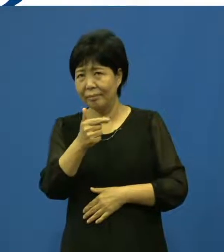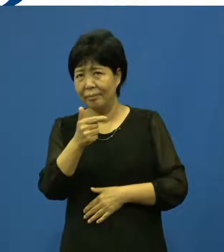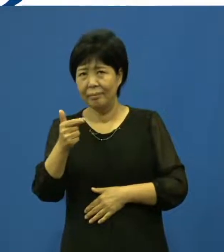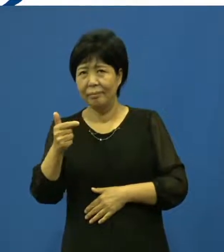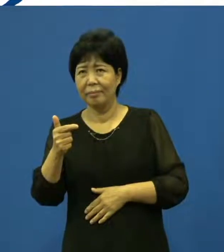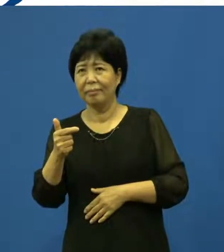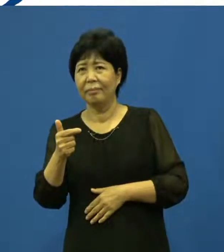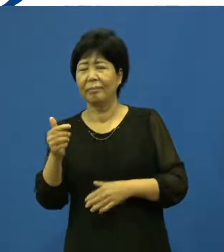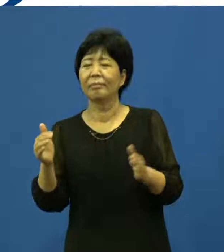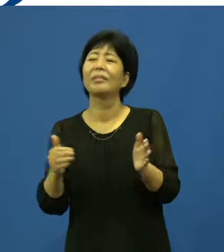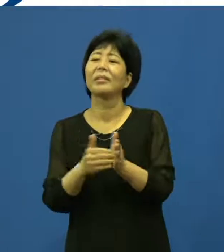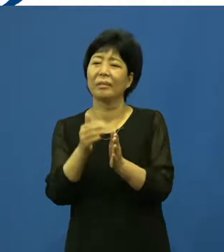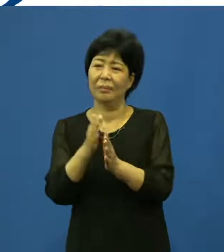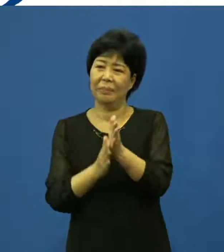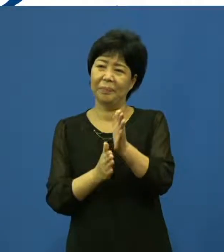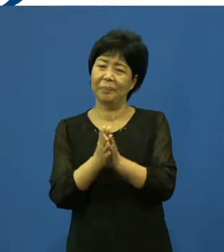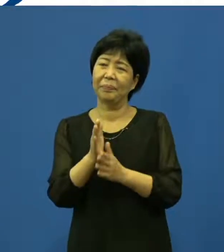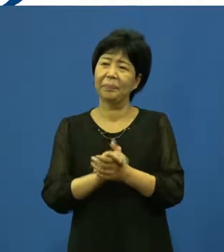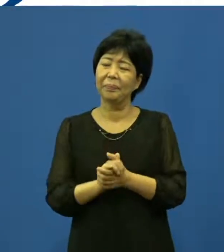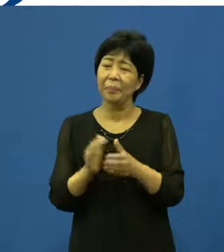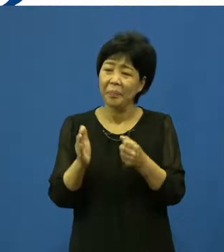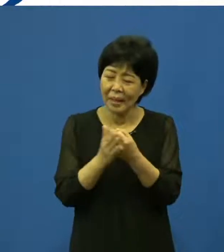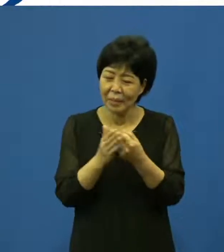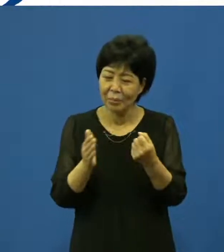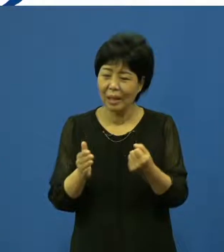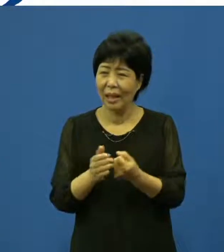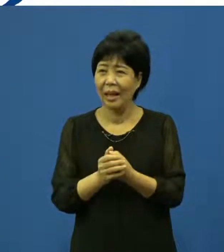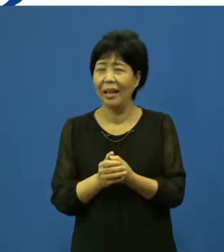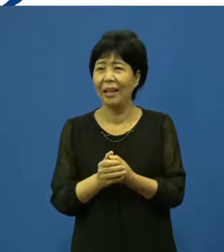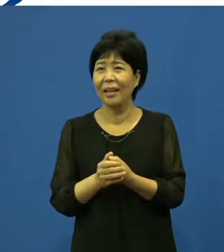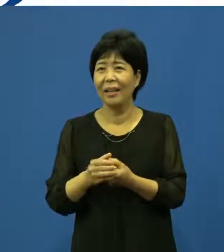그래서 팀 켈러는 당부